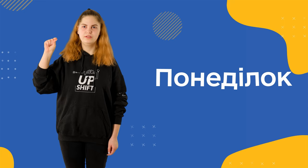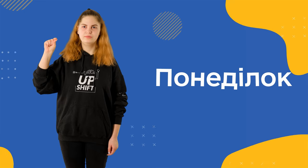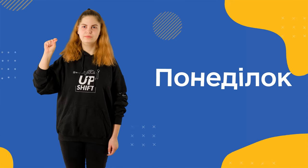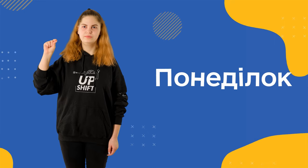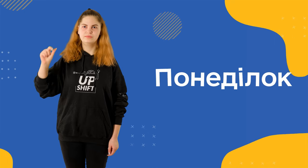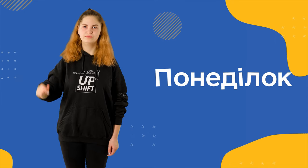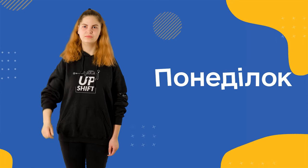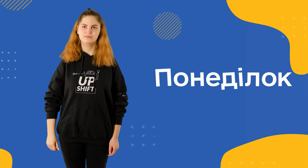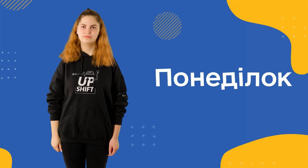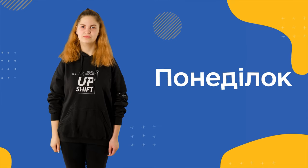Понеділок.